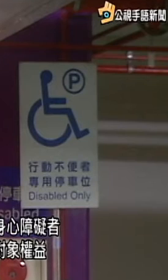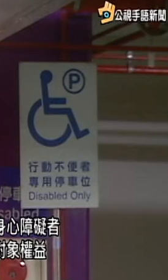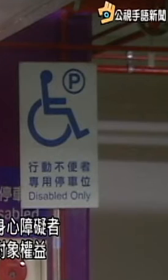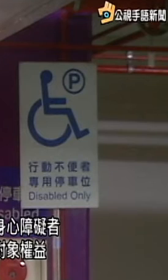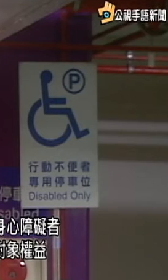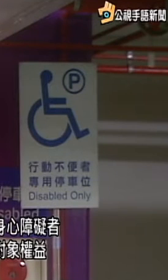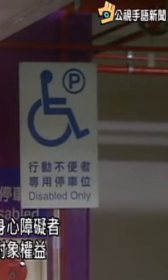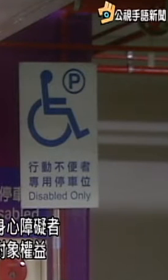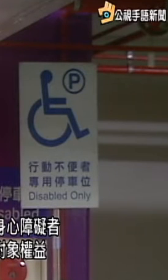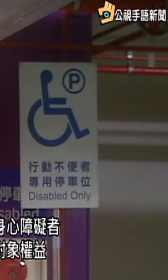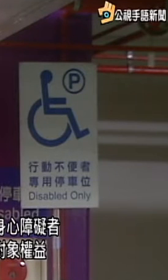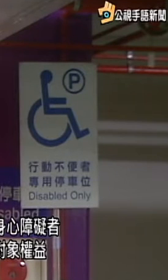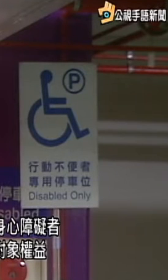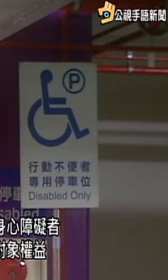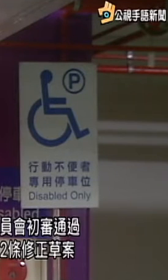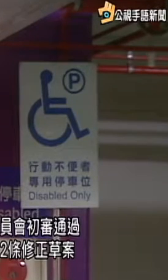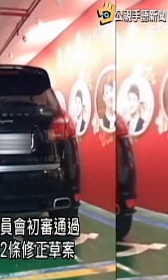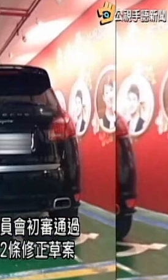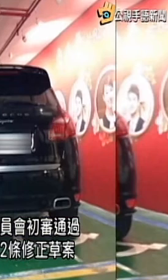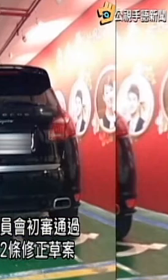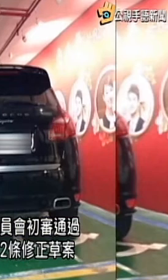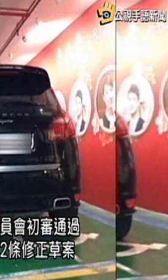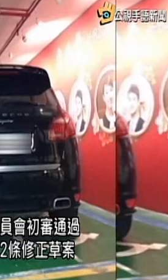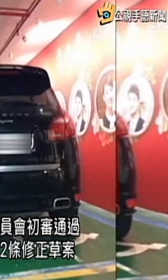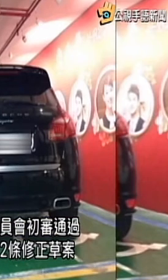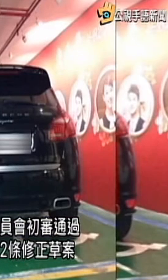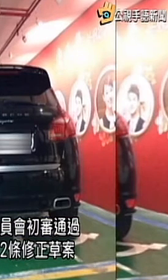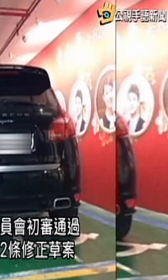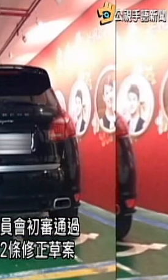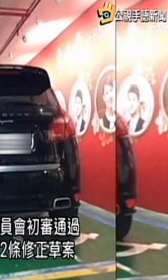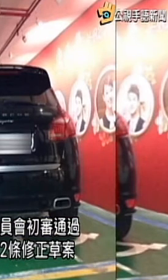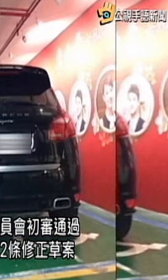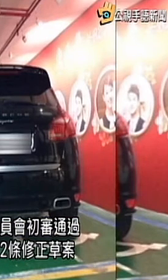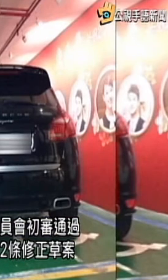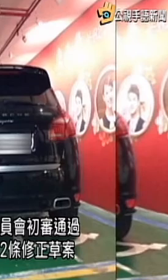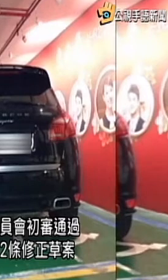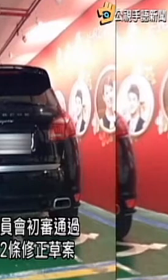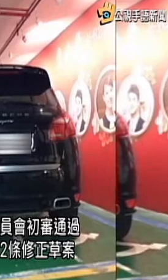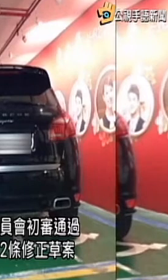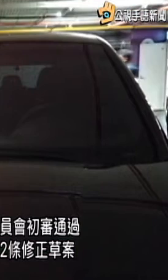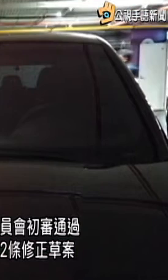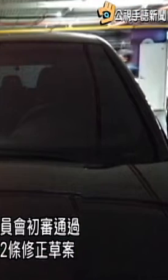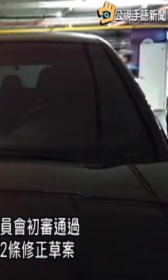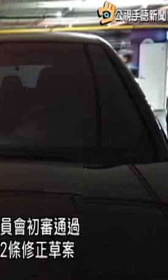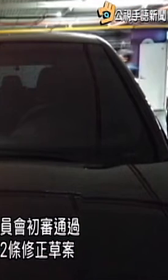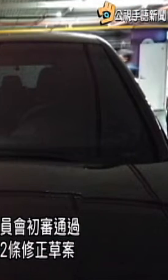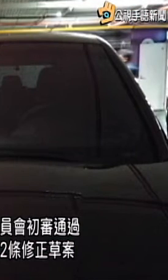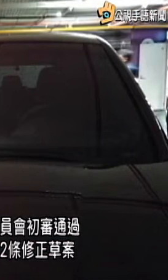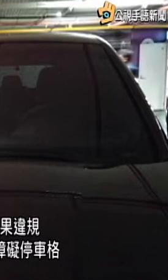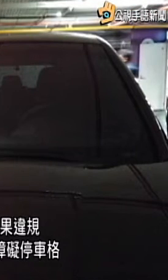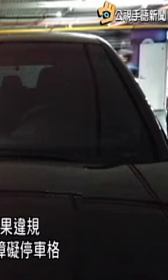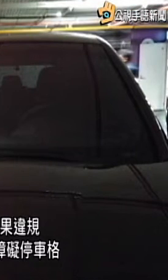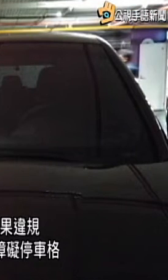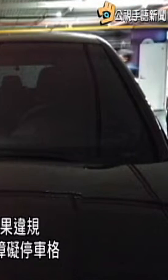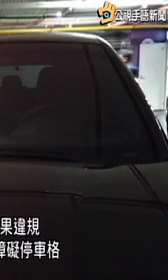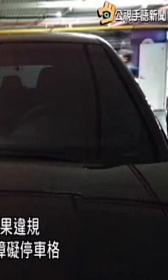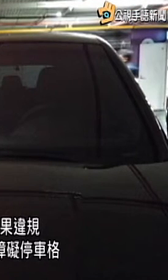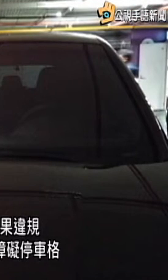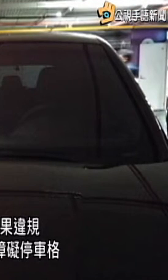者与特定对象权益，立法院交通委员会初审通过停车场法第32条修正草案，民众如果违规停在身心障碍停